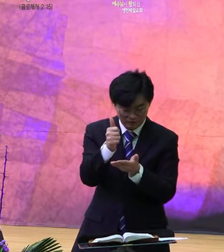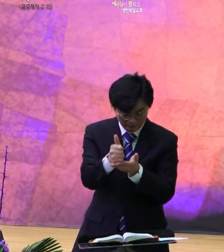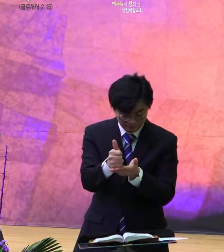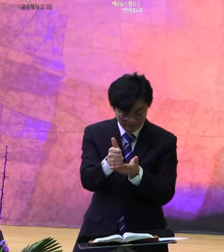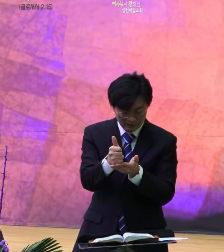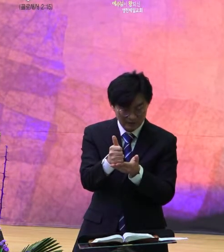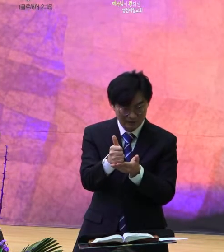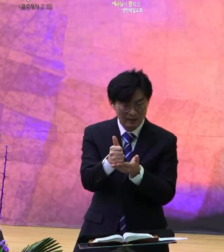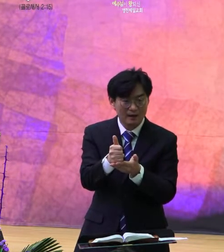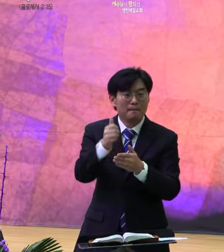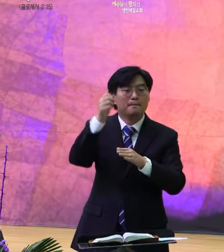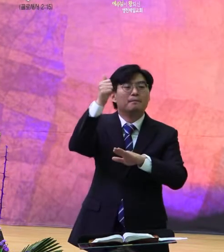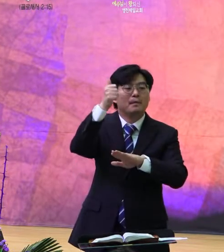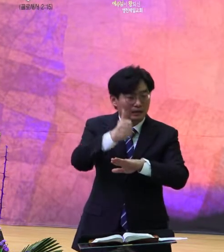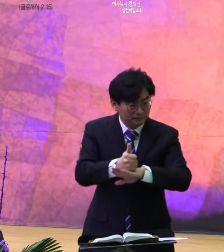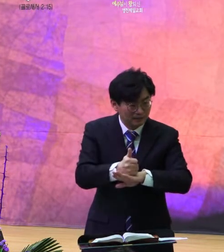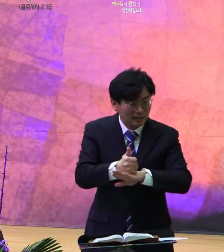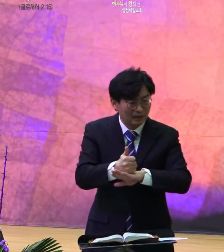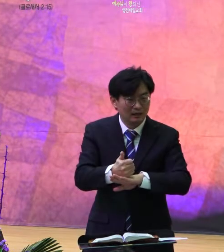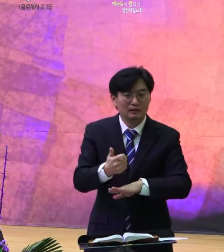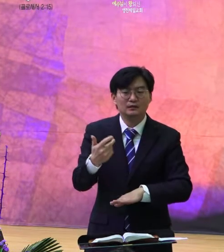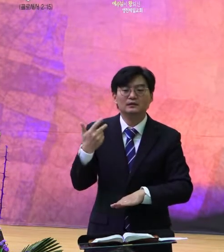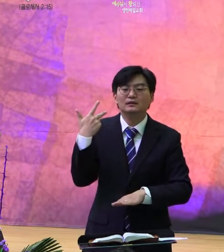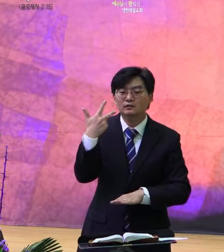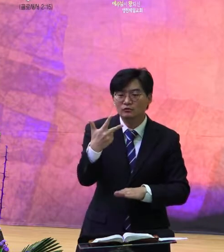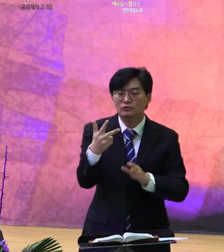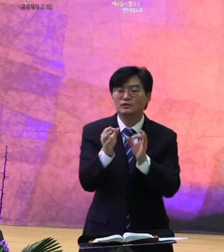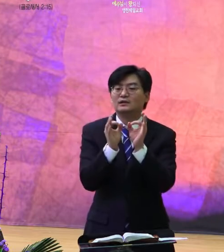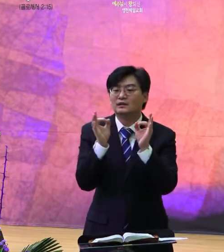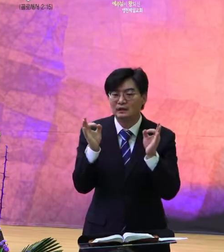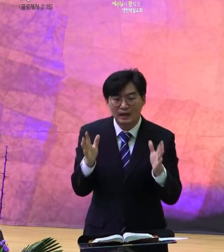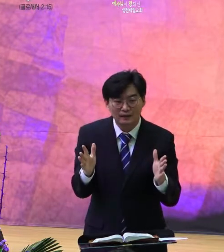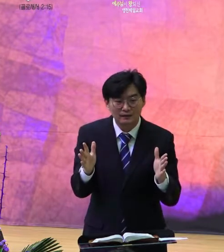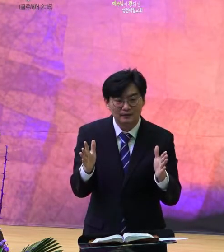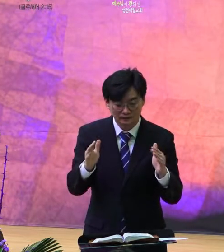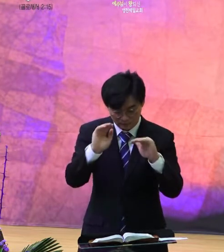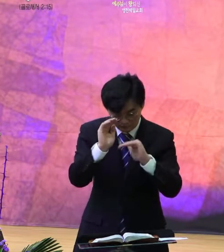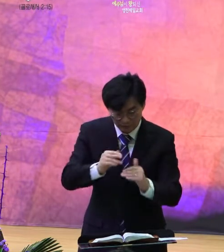그리고 있습니다. 그 중에서 오늘 우리가 읽은 21장의 앞부분은